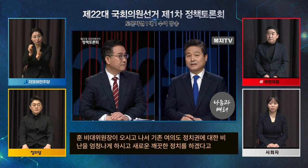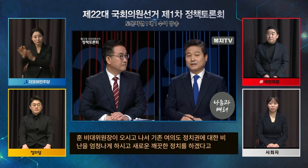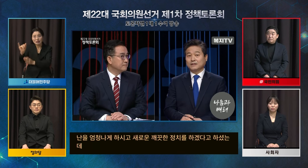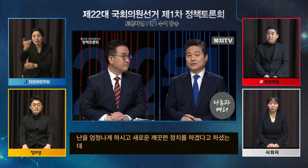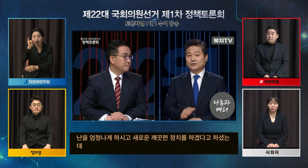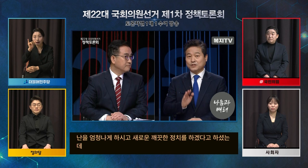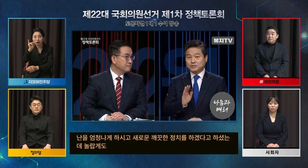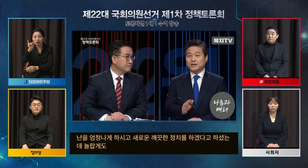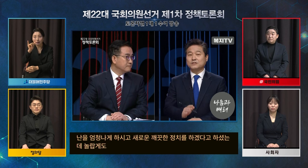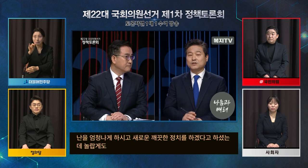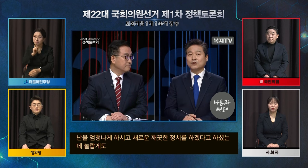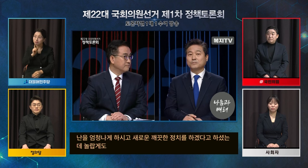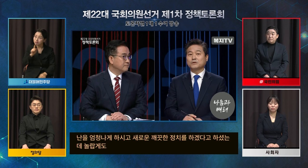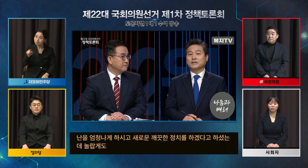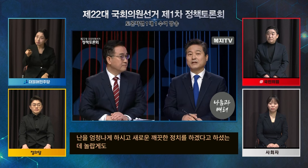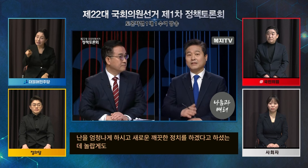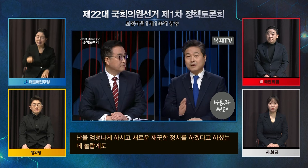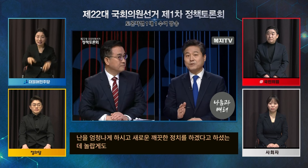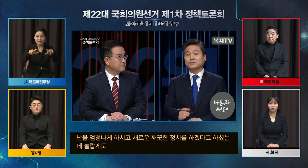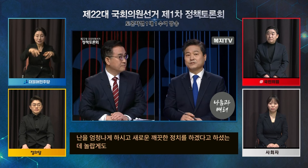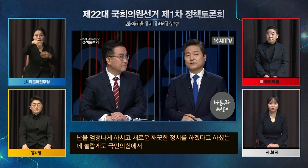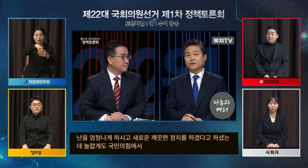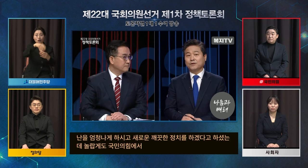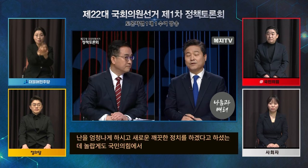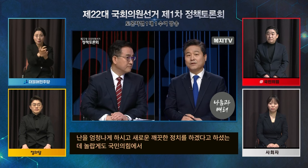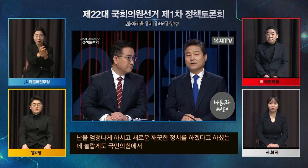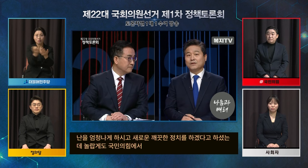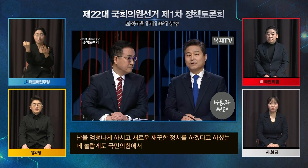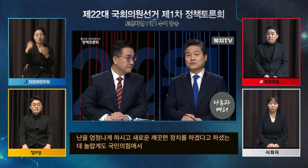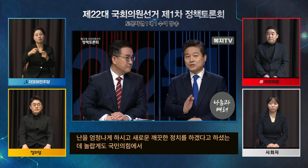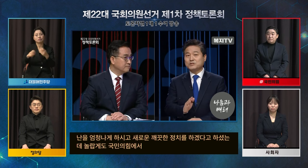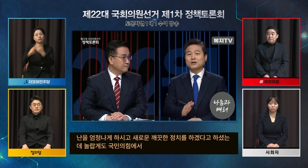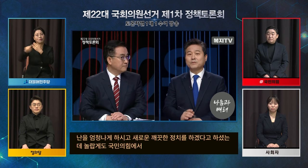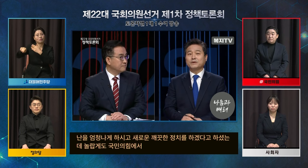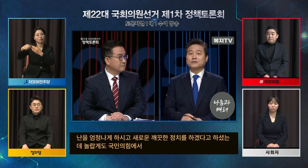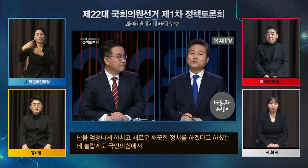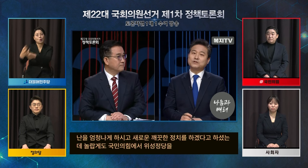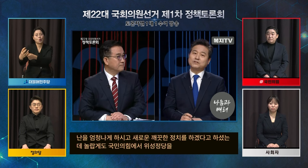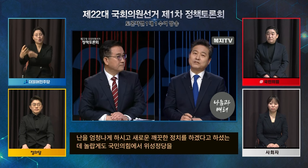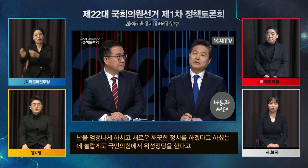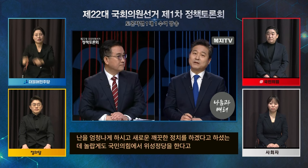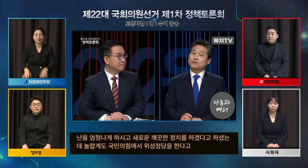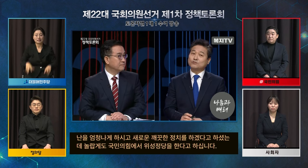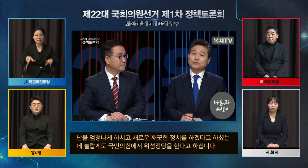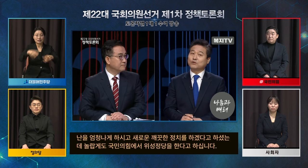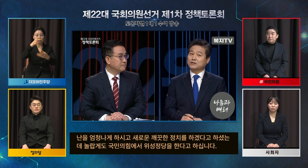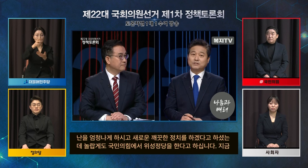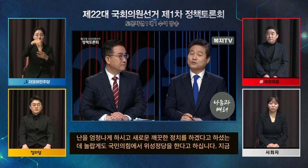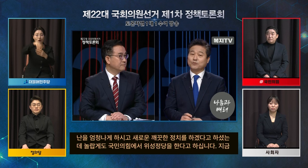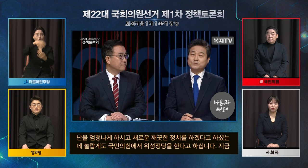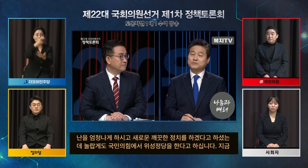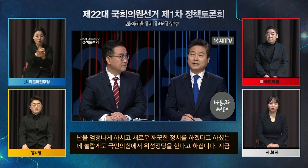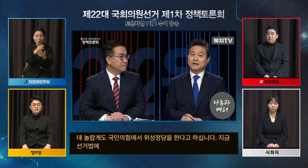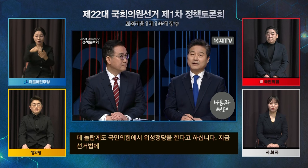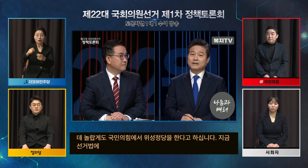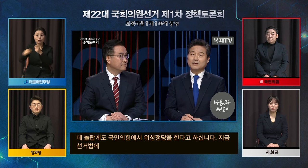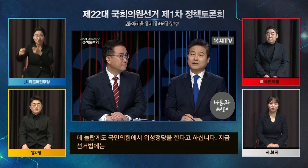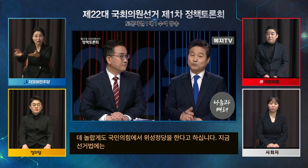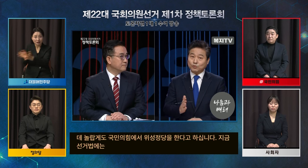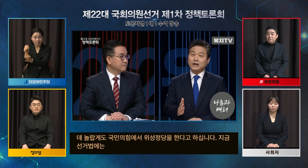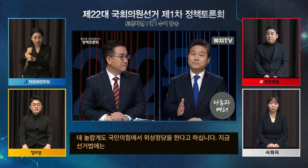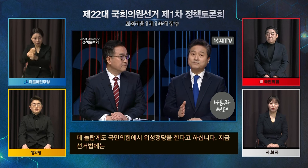이거는 현재 있는 선거법에 대한 탈법이거든요. 지금 선거법에는 위성정당을 만들 수 있는 조항이 어디에도 없습니다.